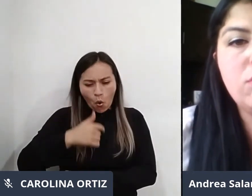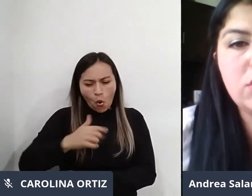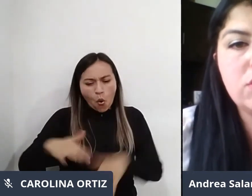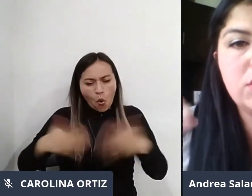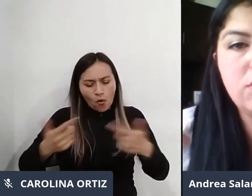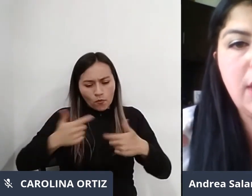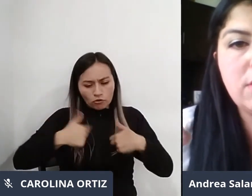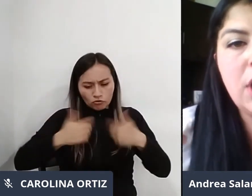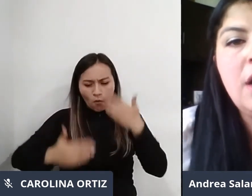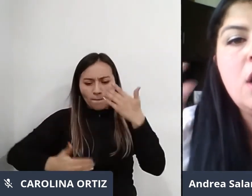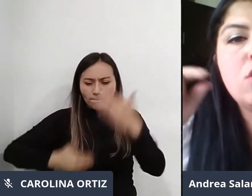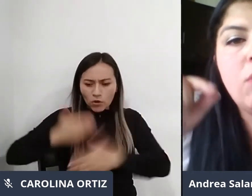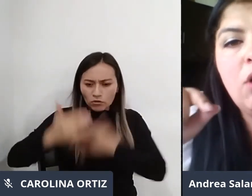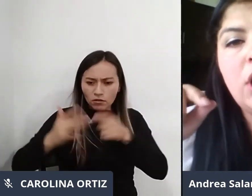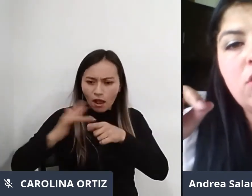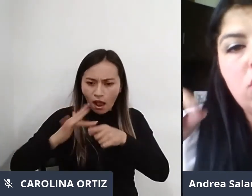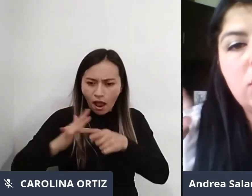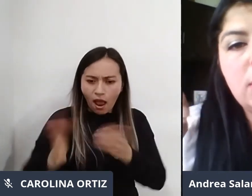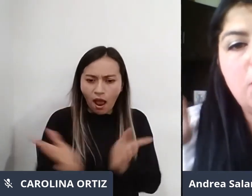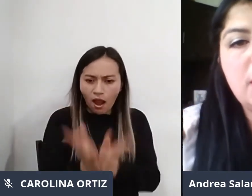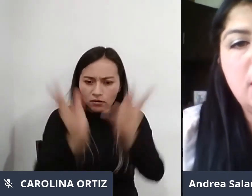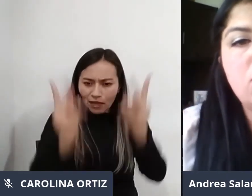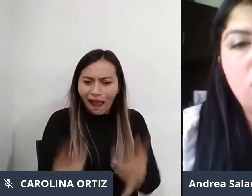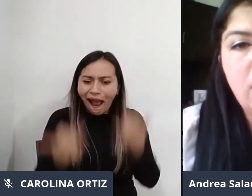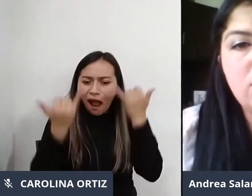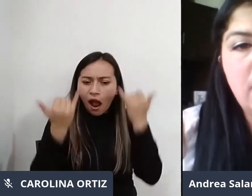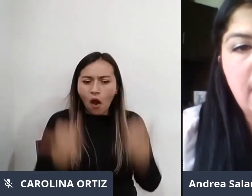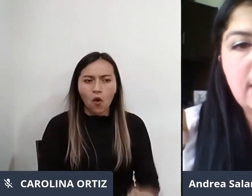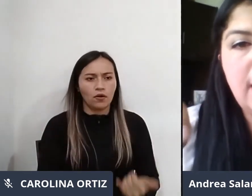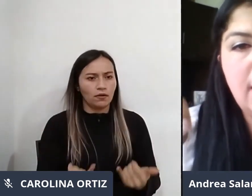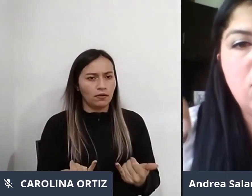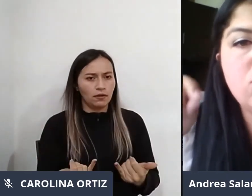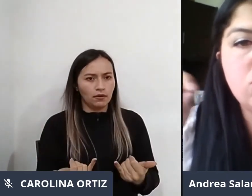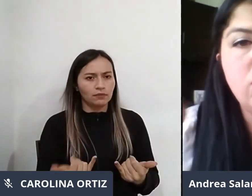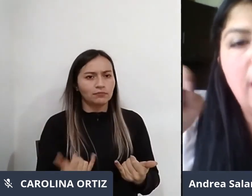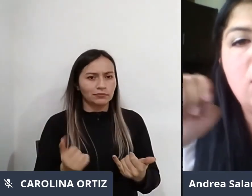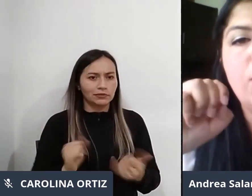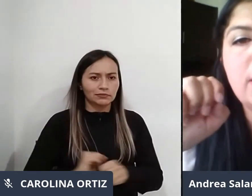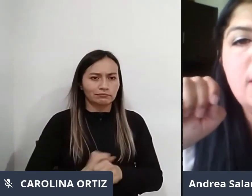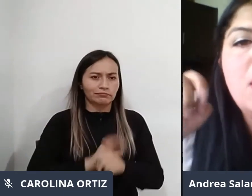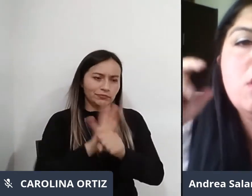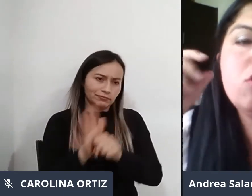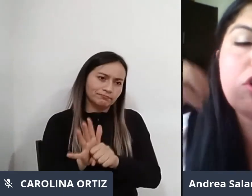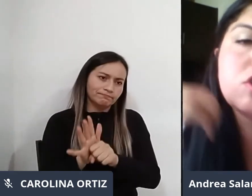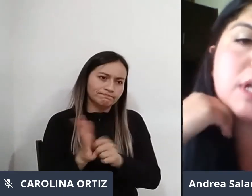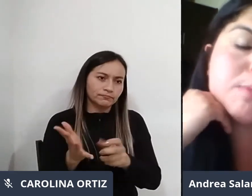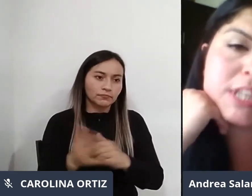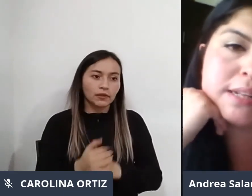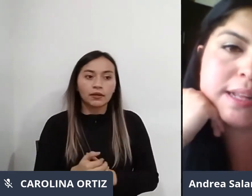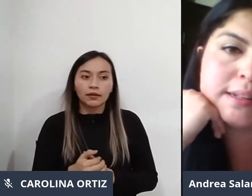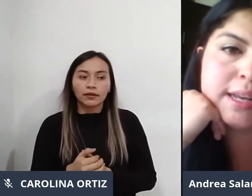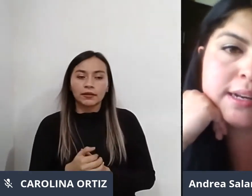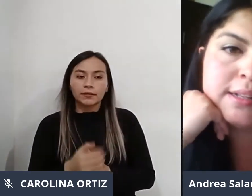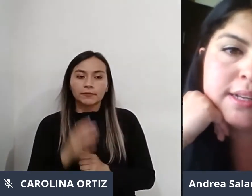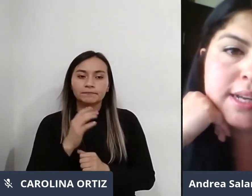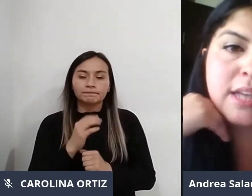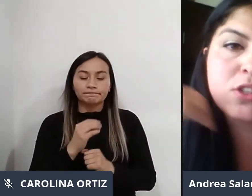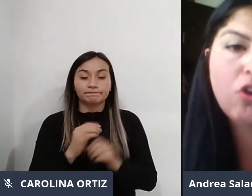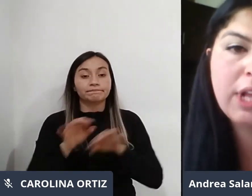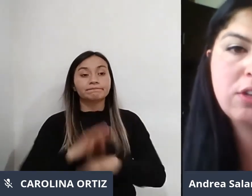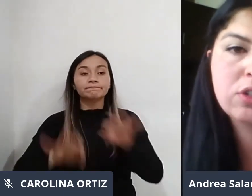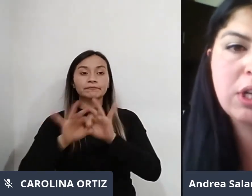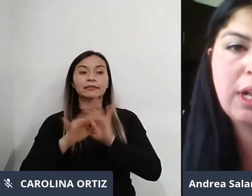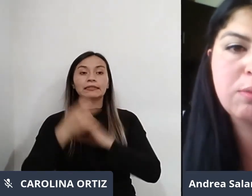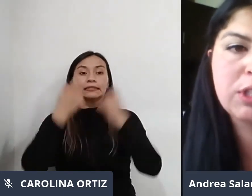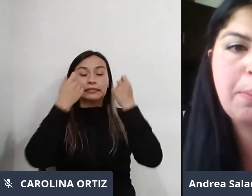a cabo con nuestros estudiantes, o sea, sobre lo que nosotros estamos haciendo con ellos en esta coyuntura del COVID. Nosotros tenemos que entender que